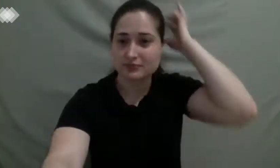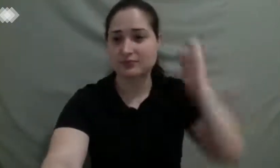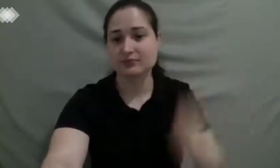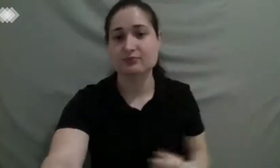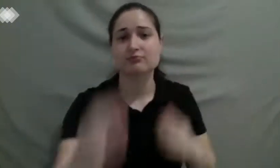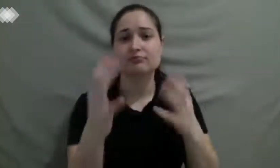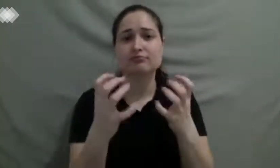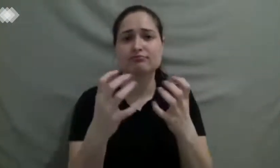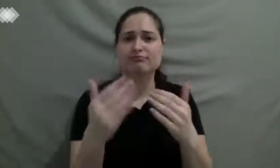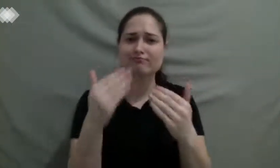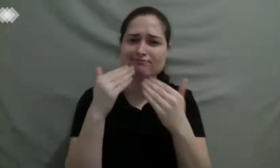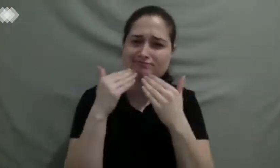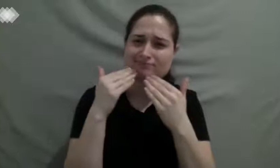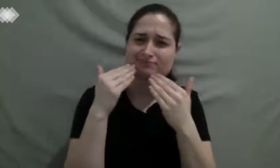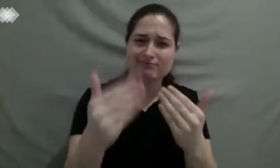Queremos darle las gracias